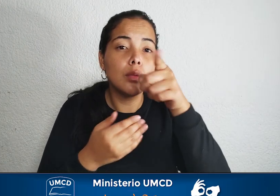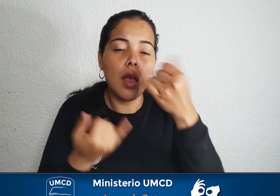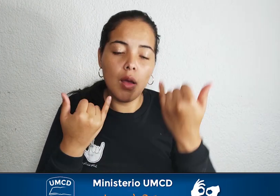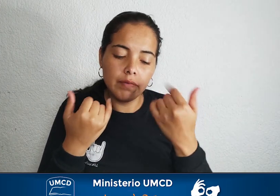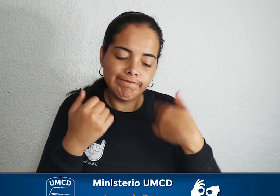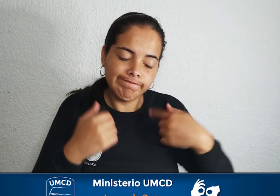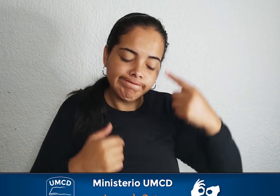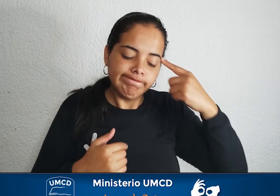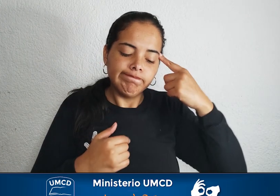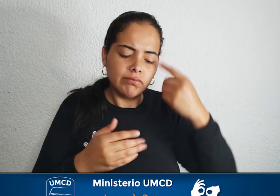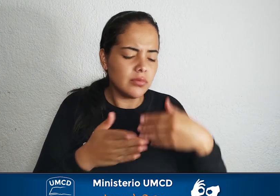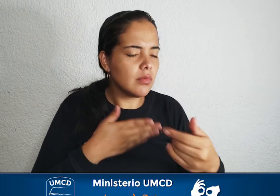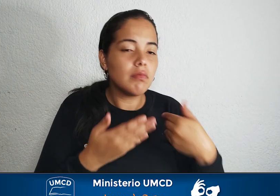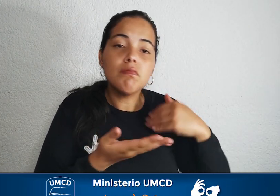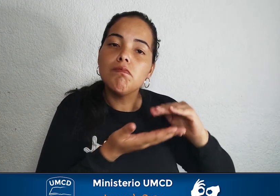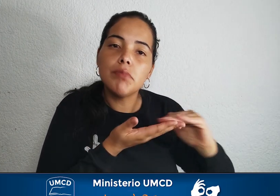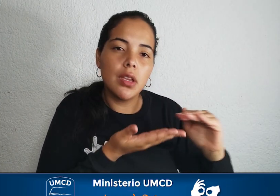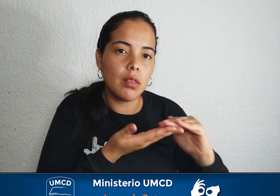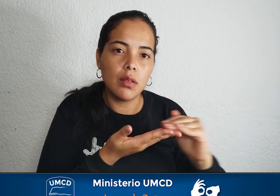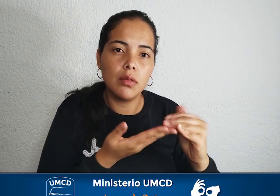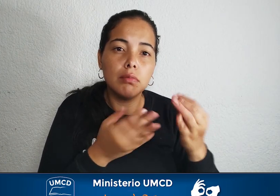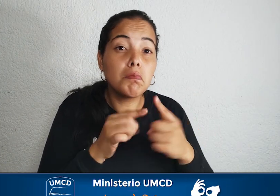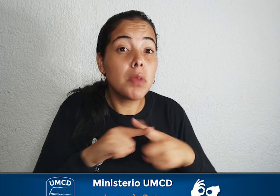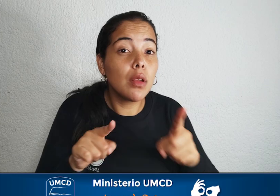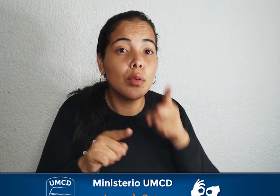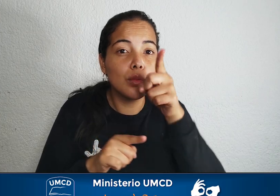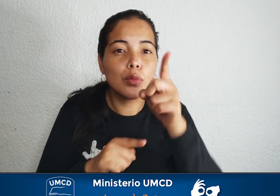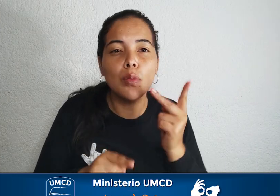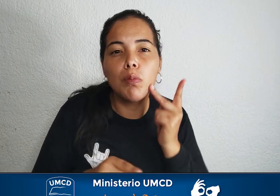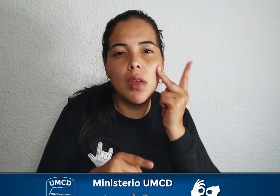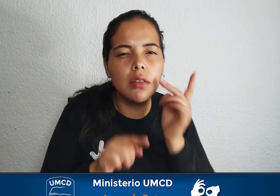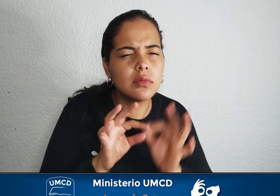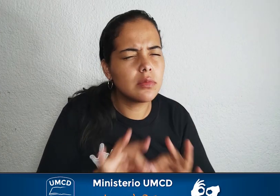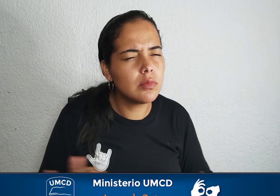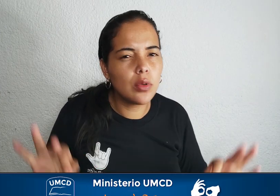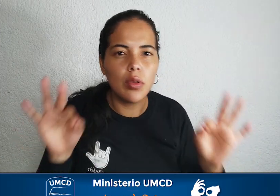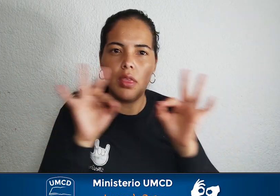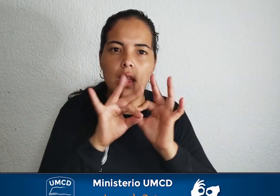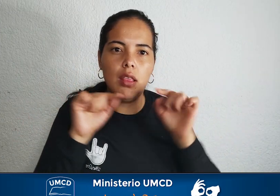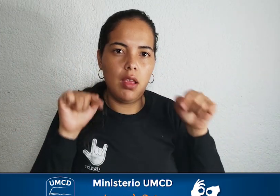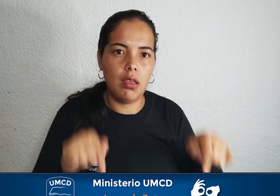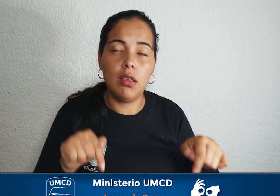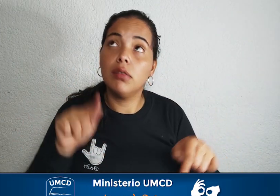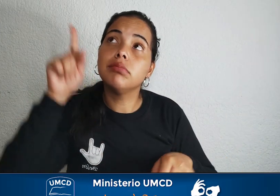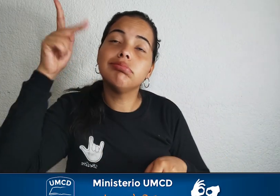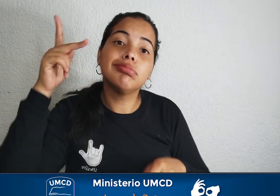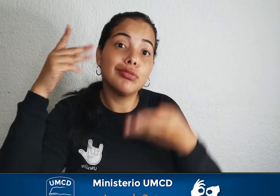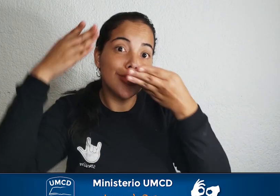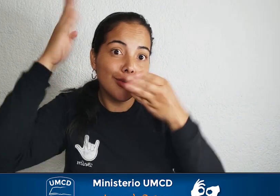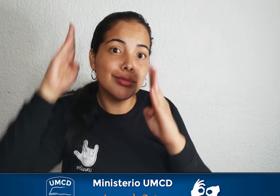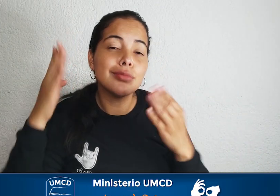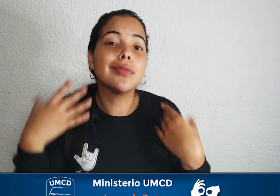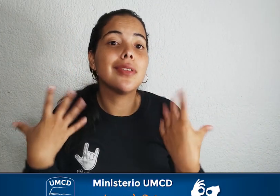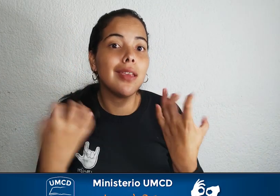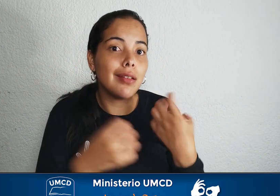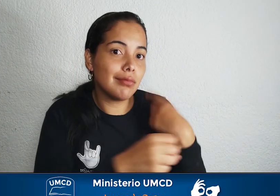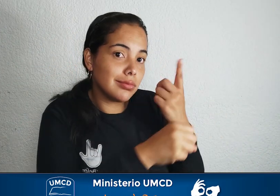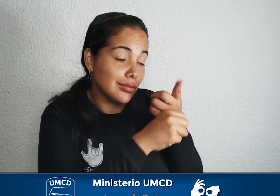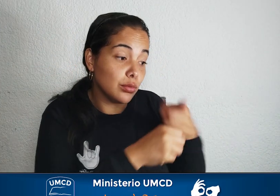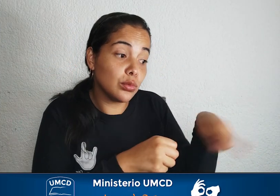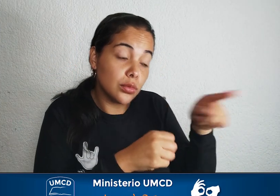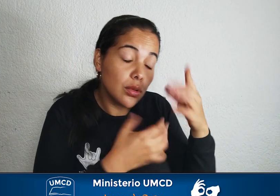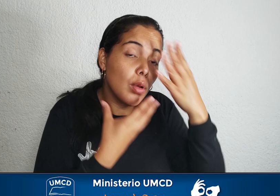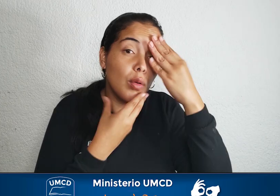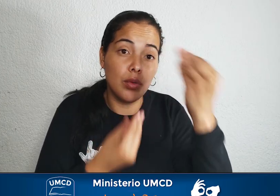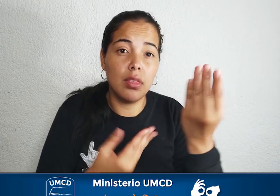dado vida y también es una persona que ha pasado tiempo cuidando de nosotros. Si usted o yo